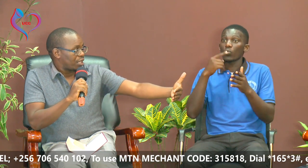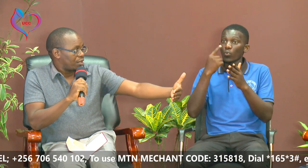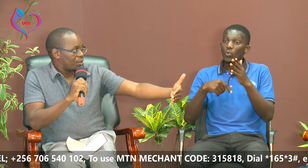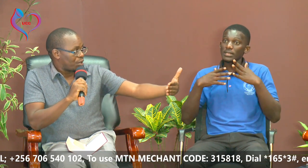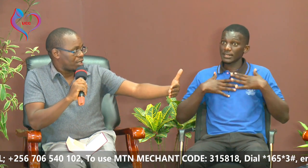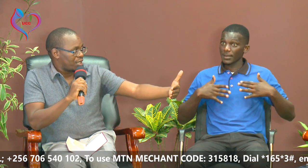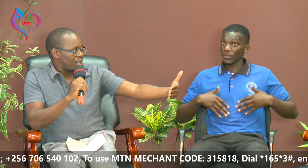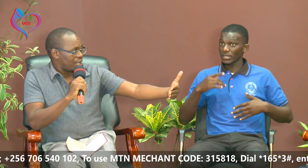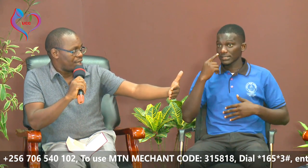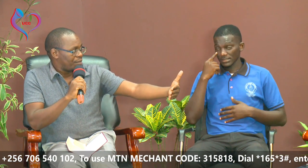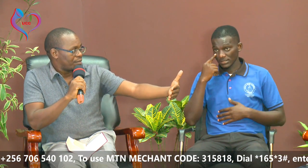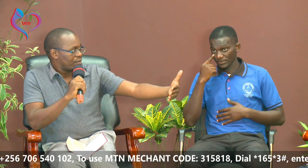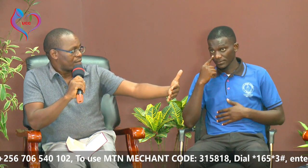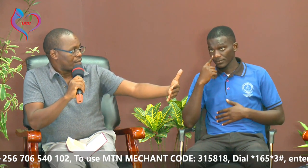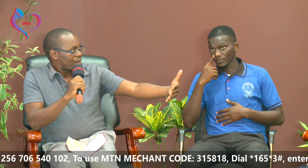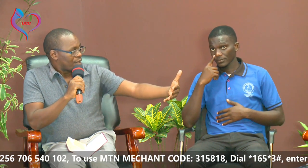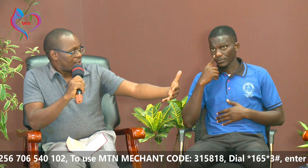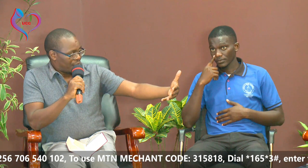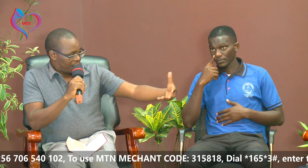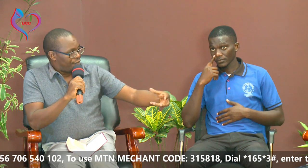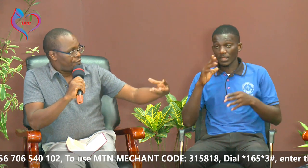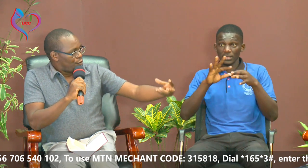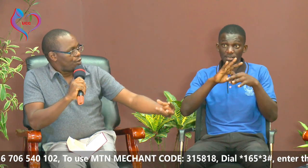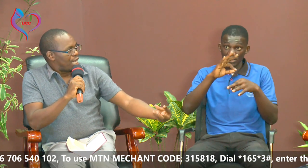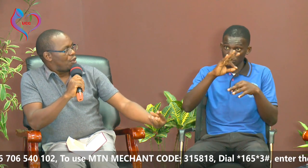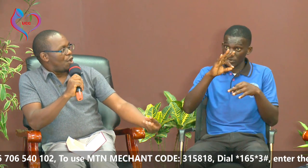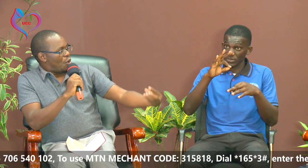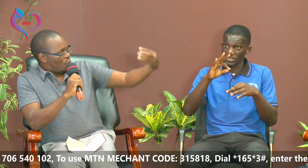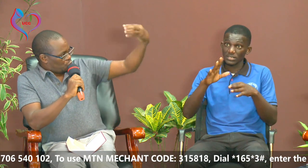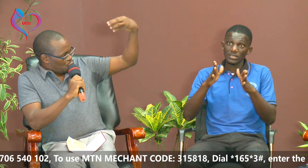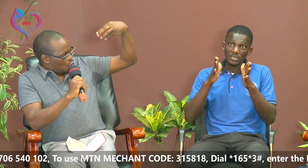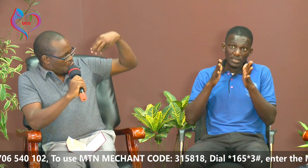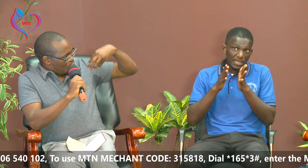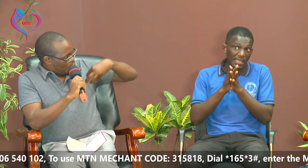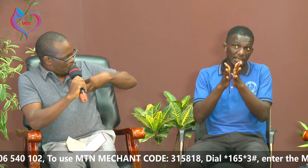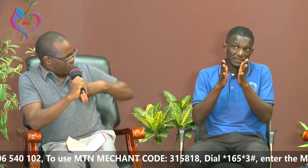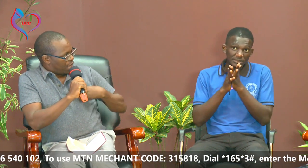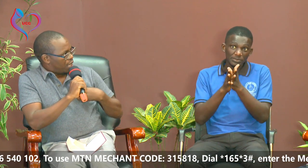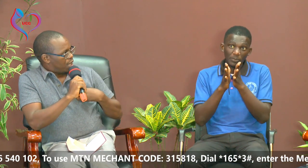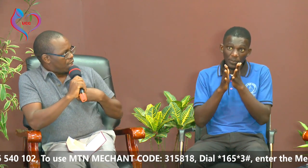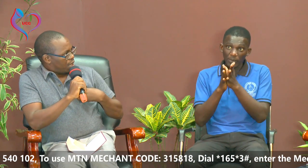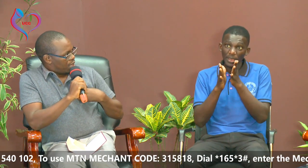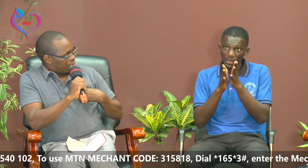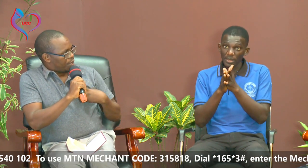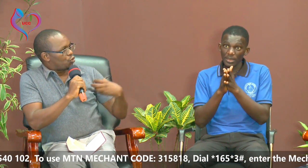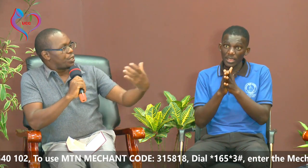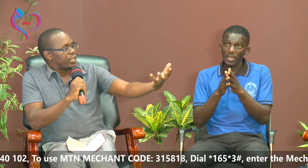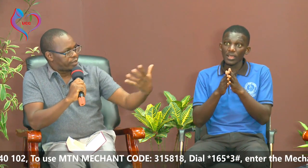Okatege de. Okatege de ngankadamu. Nti ememe yevunulira omuntu owomunda ebintu